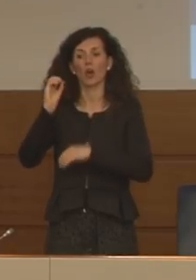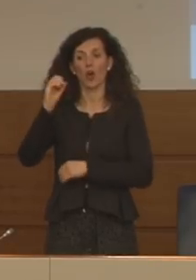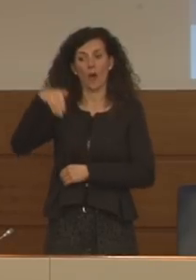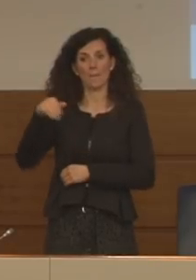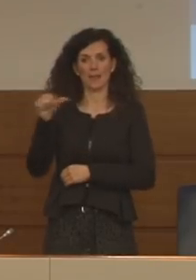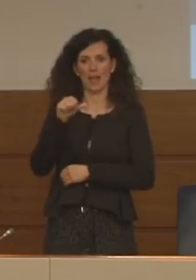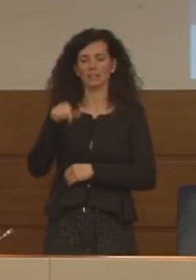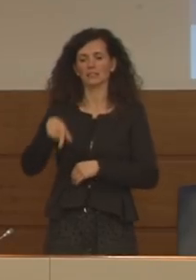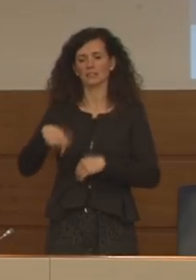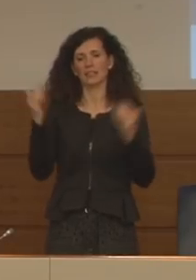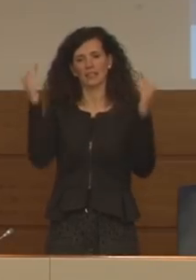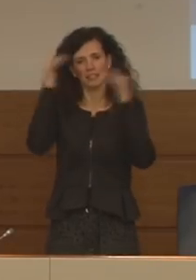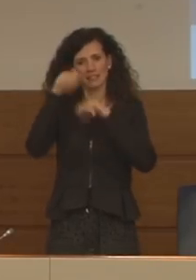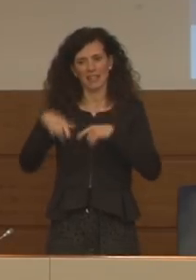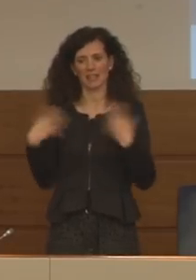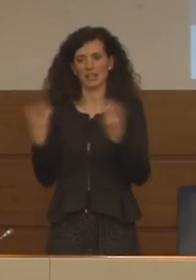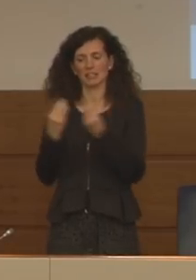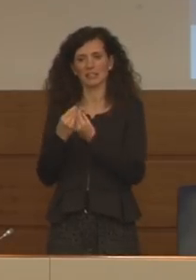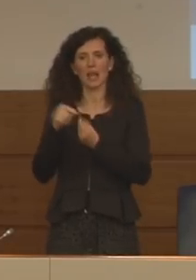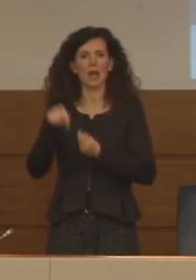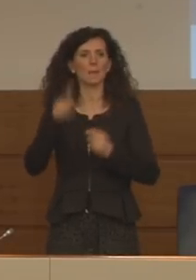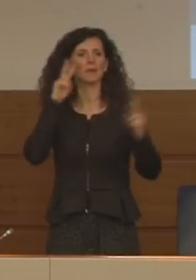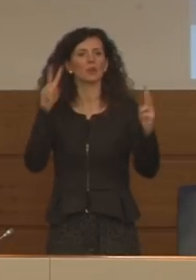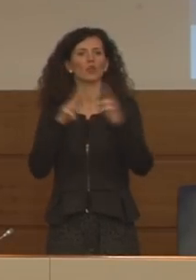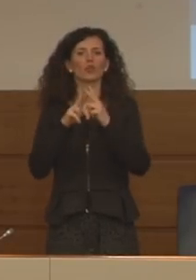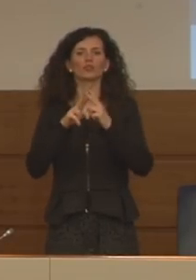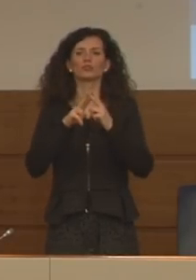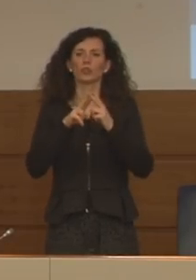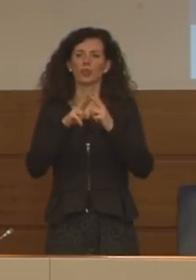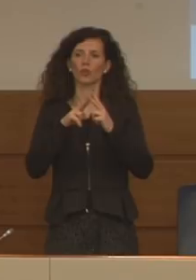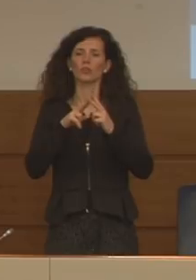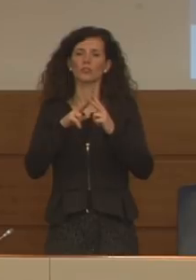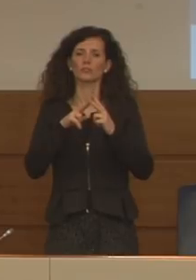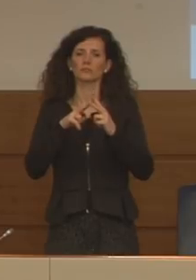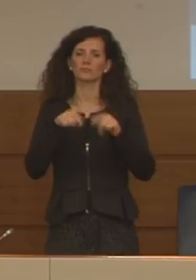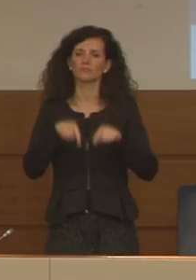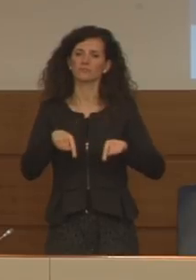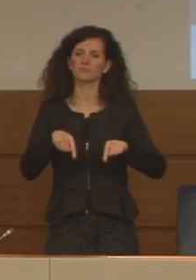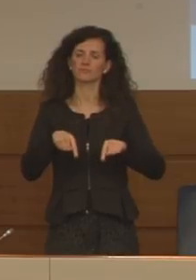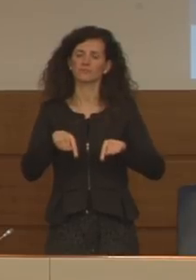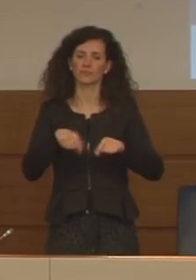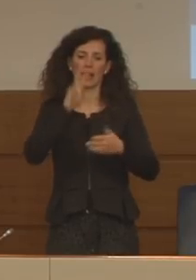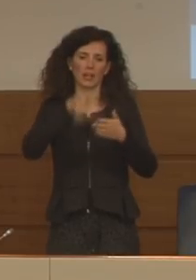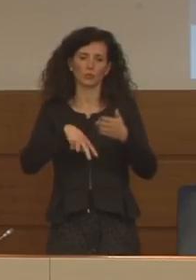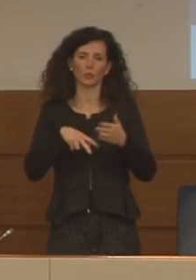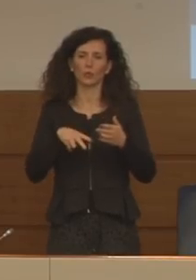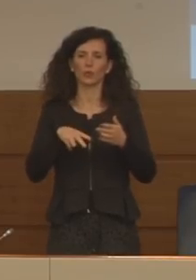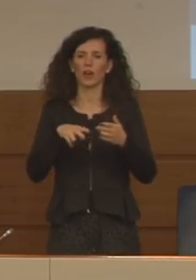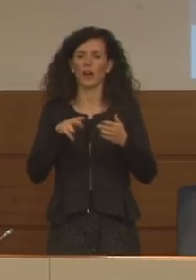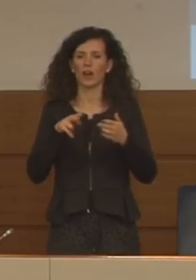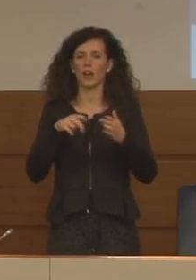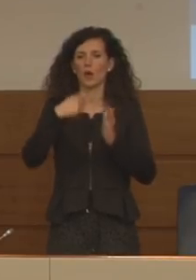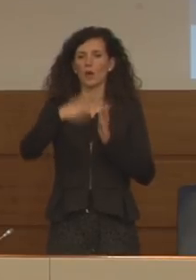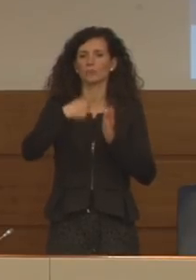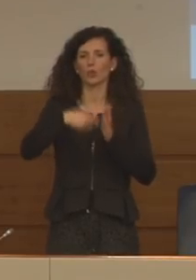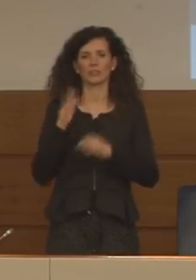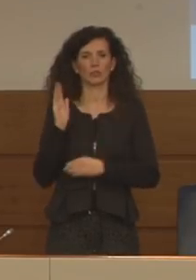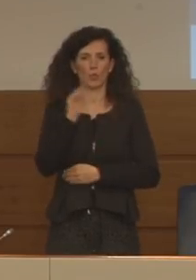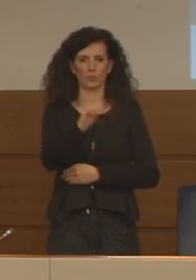oggi in questo incontro e lettura del bollettino quotidiano